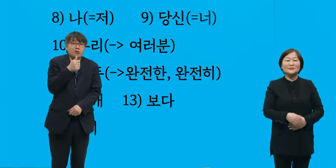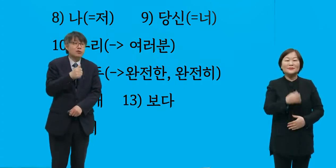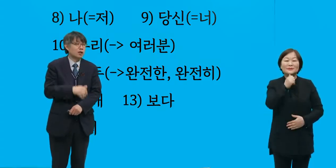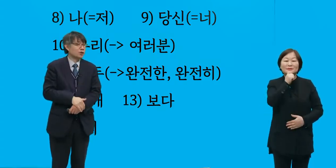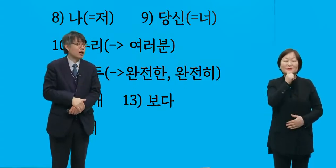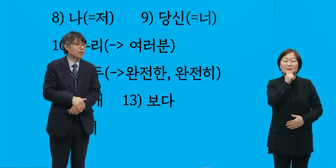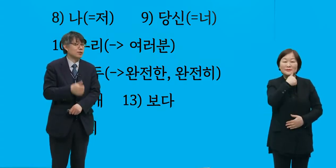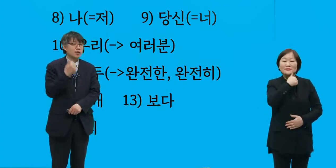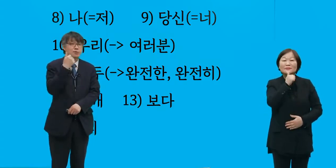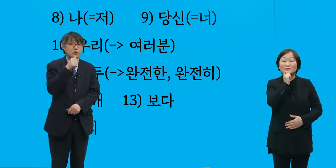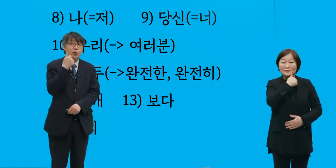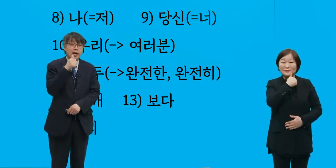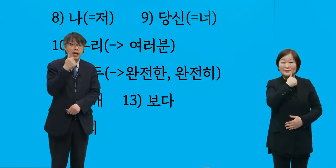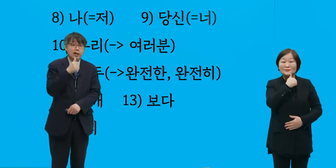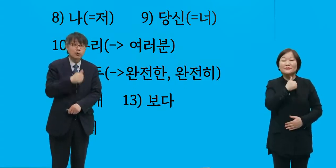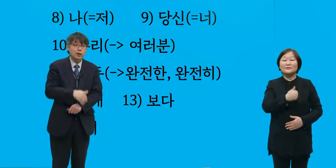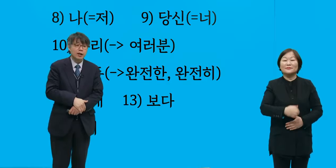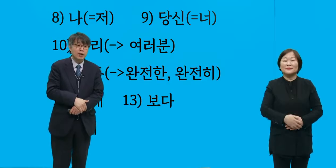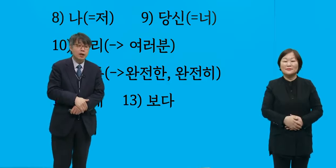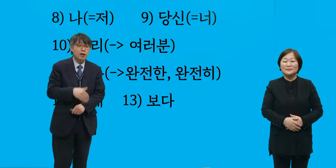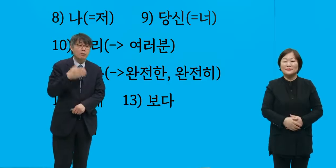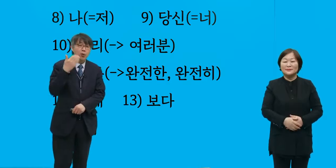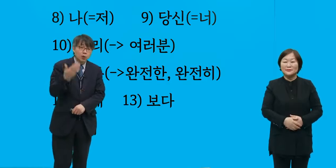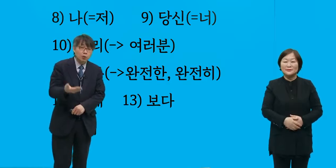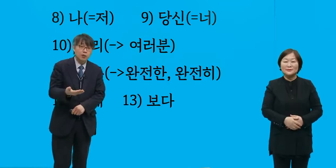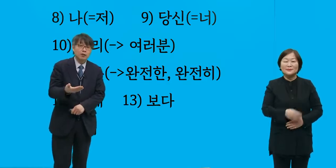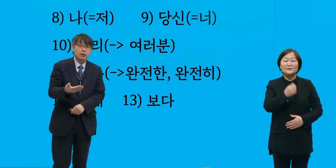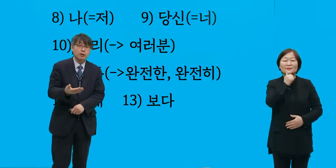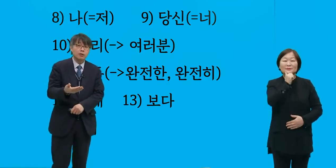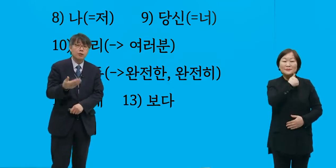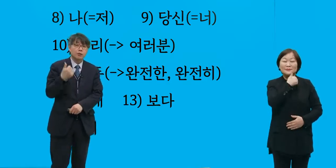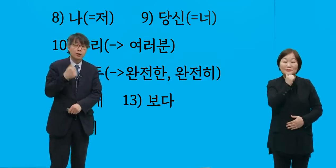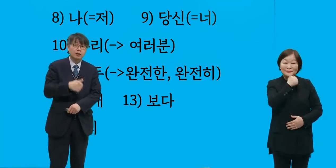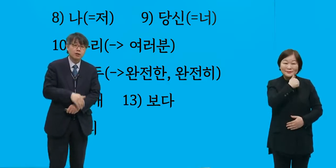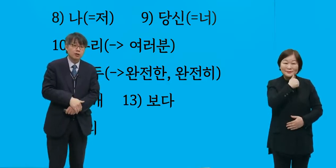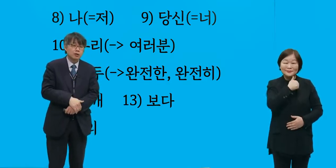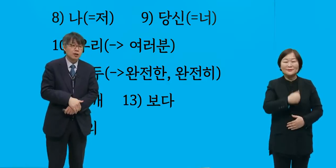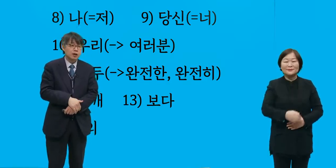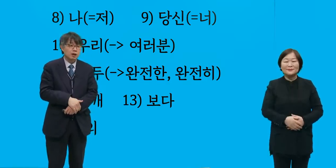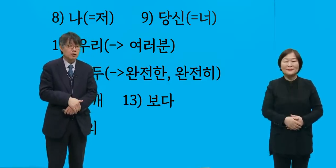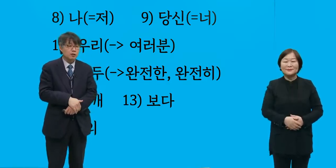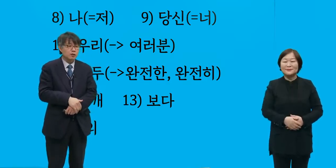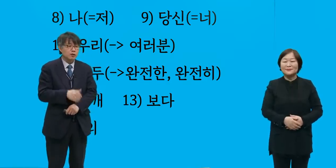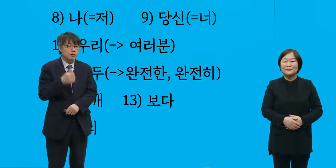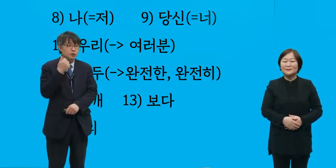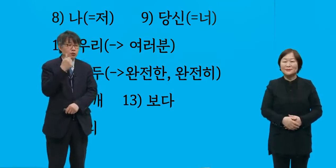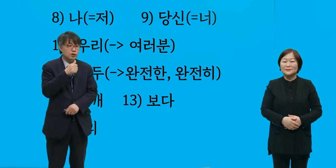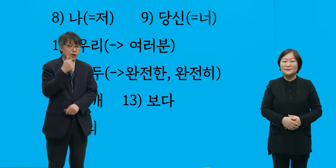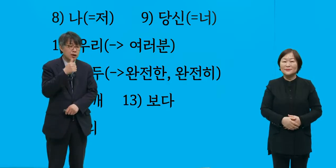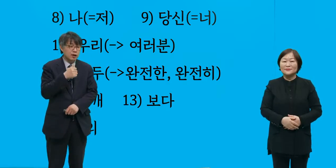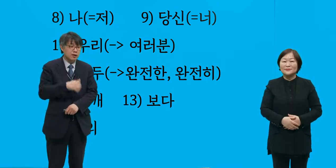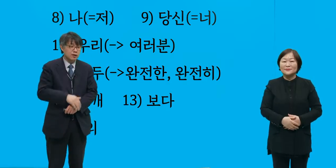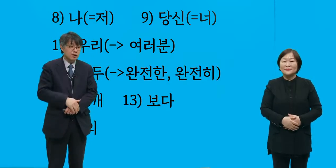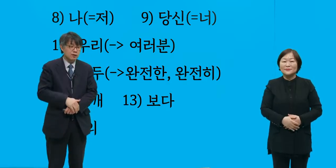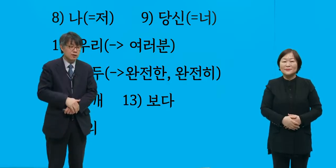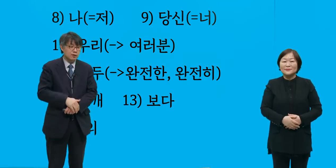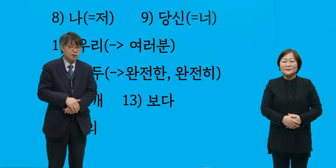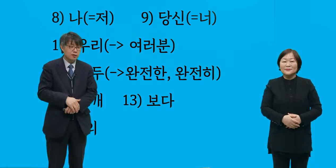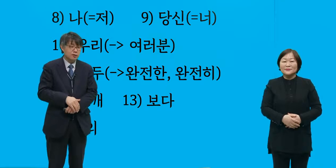말해주는 거라고 생각하시면 되겠습니다. 소개인데 변호도 되는 거예요. 제가 이 수어를 되게